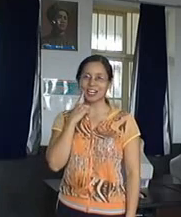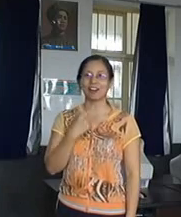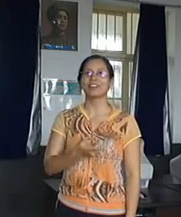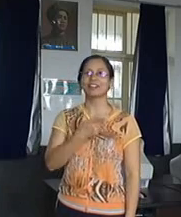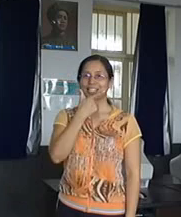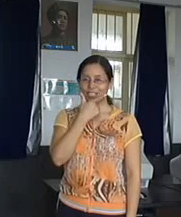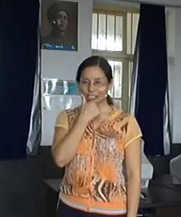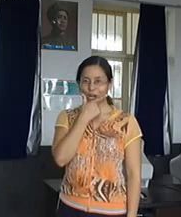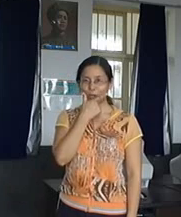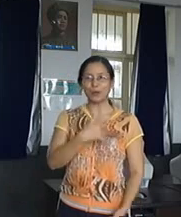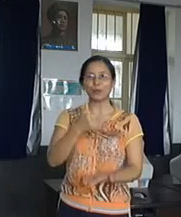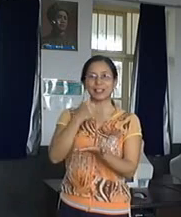笑容在脸上。